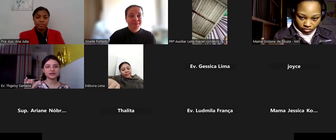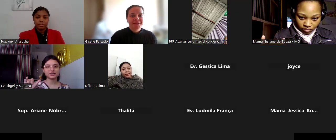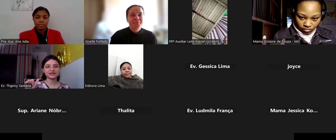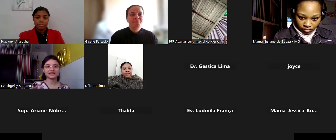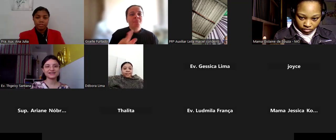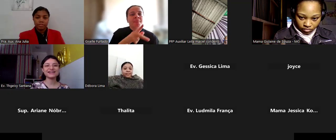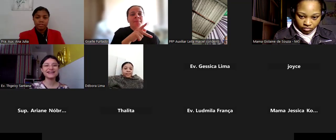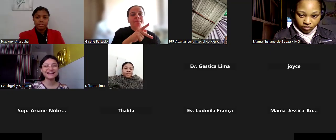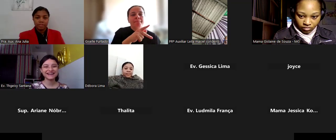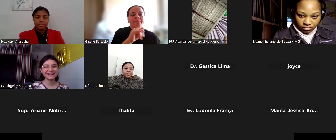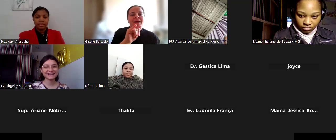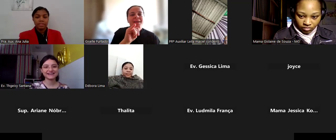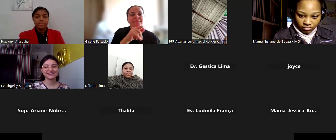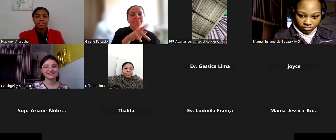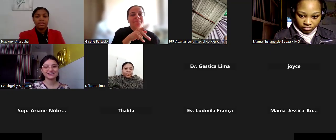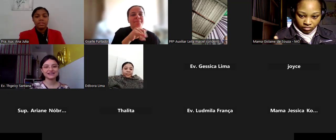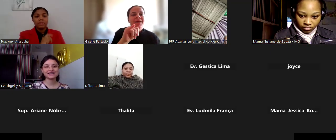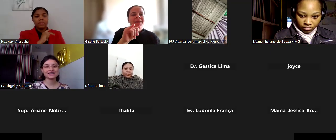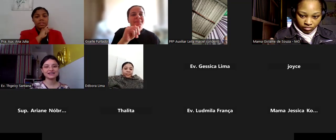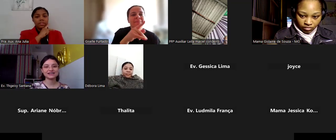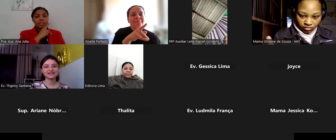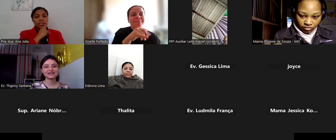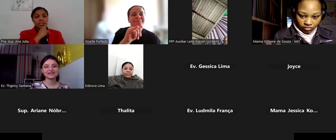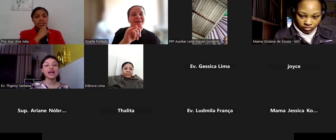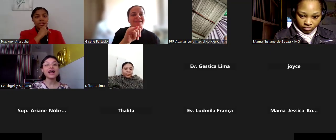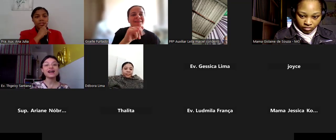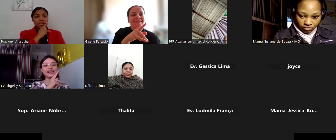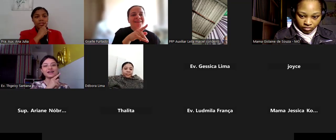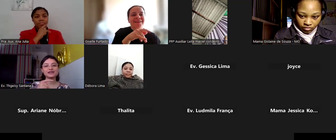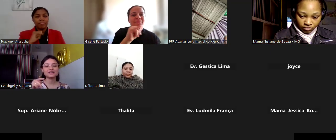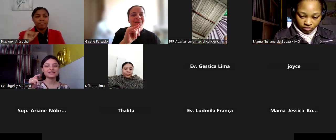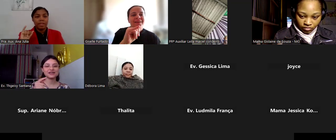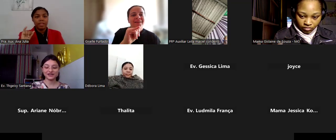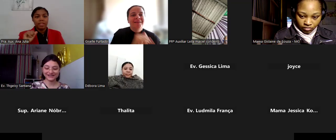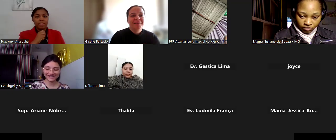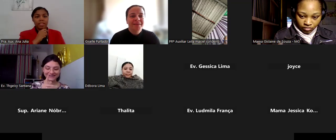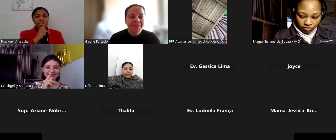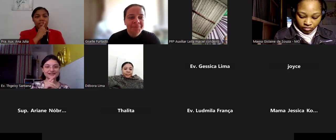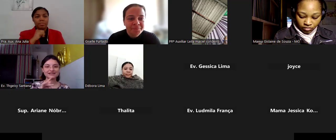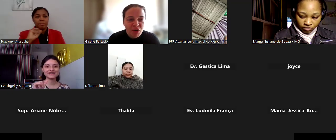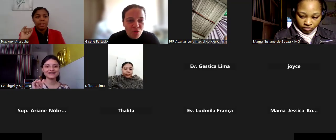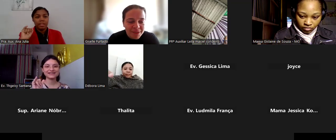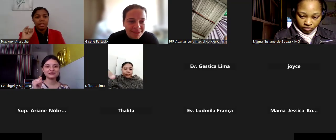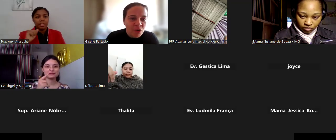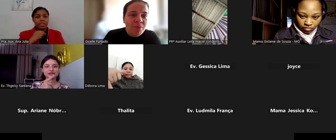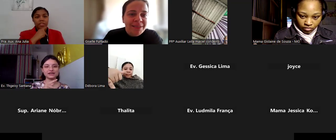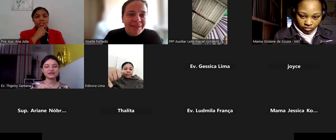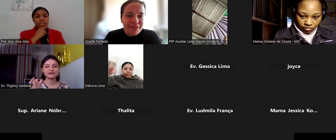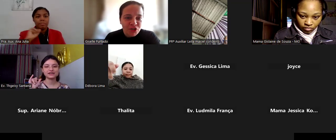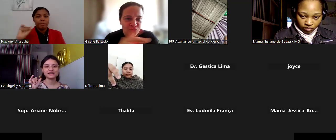tá? Pai, pai, pai, pai. Tem algumas letras que a gente